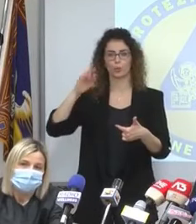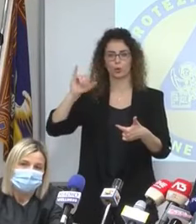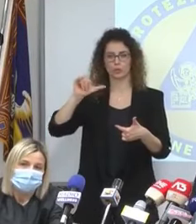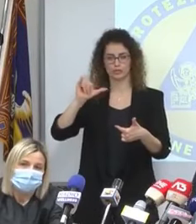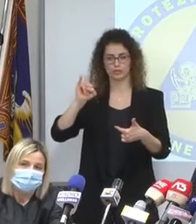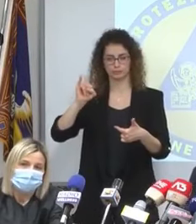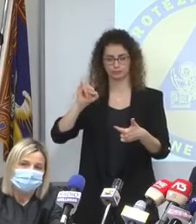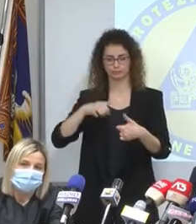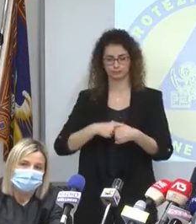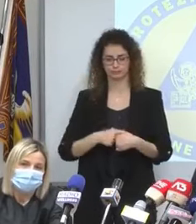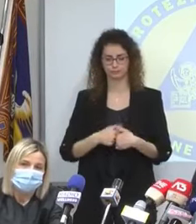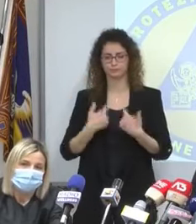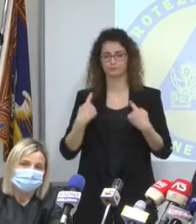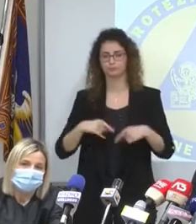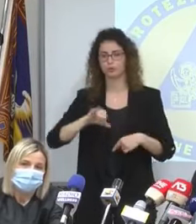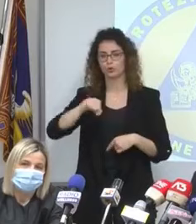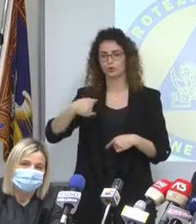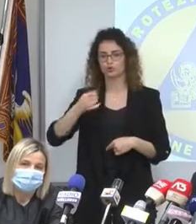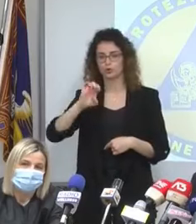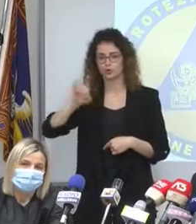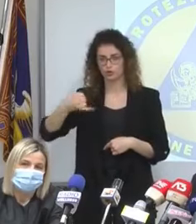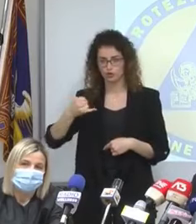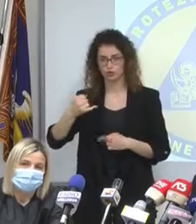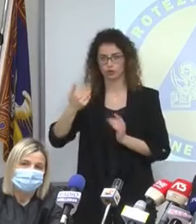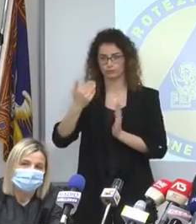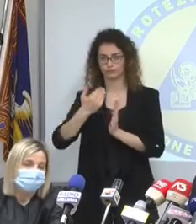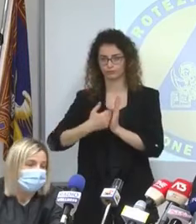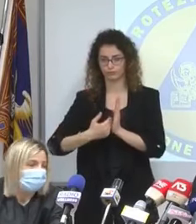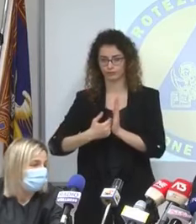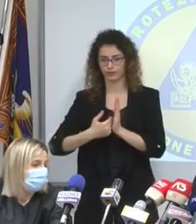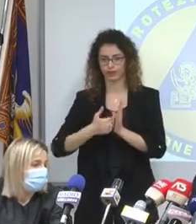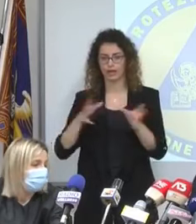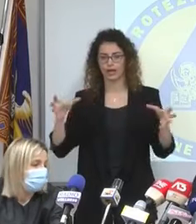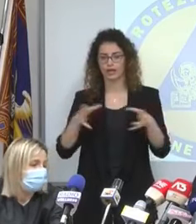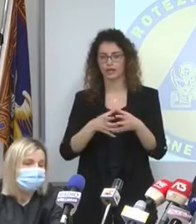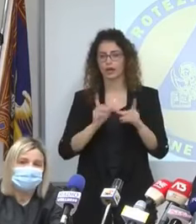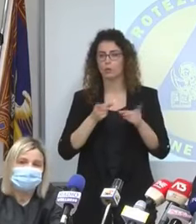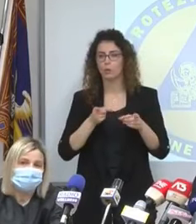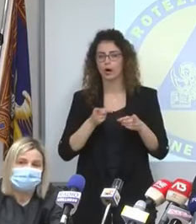quindi le indicazioni di Johnson & Johnson sono per quali fasce di età?